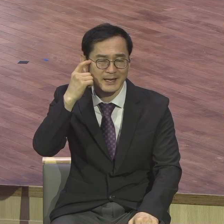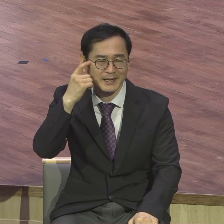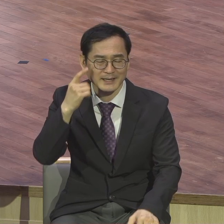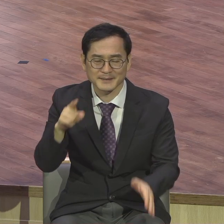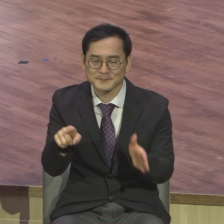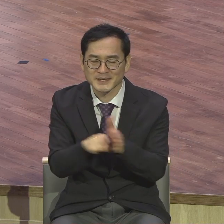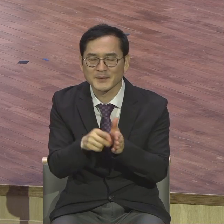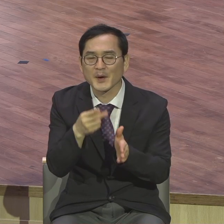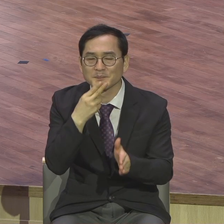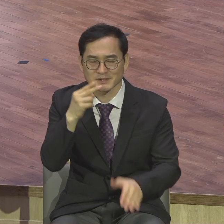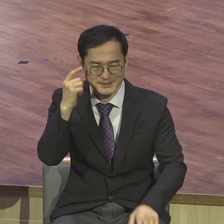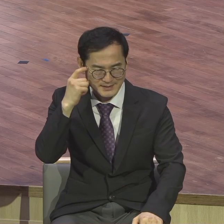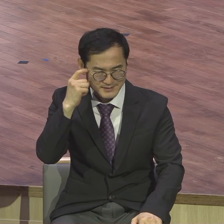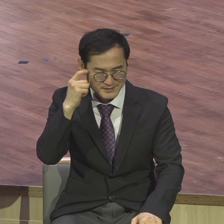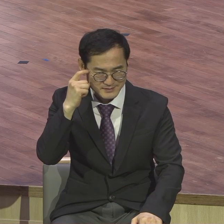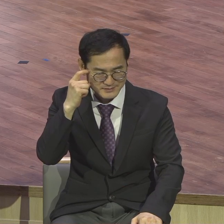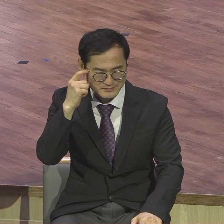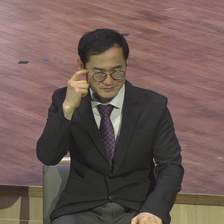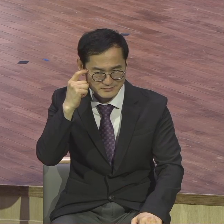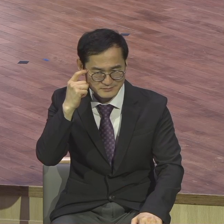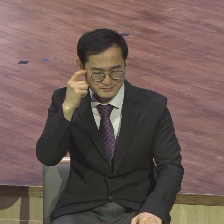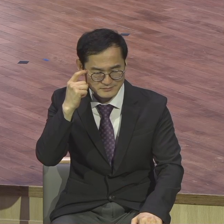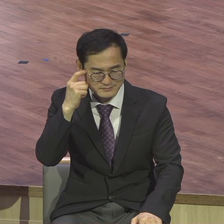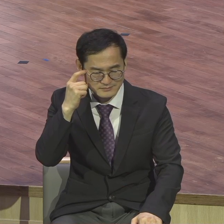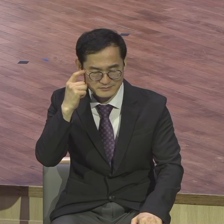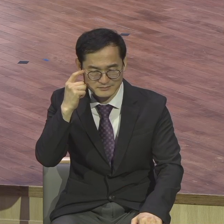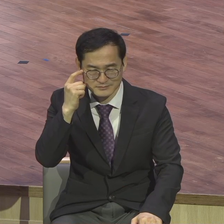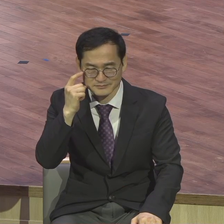지극히 계산적인 생각 세상 사람들한테 하는 계산이